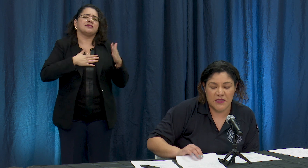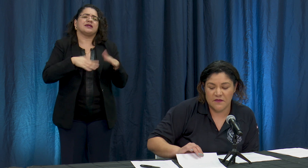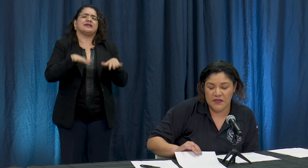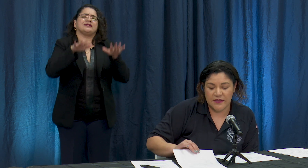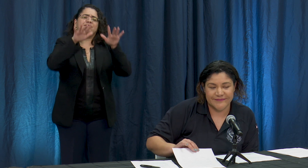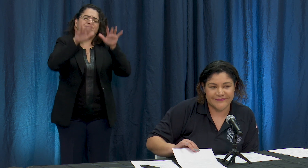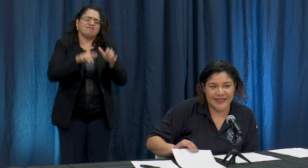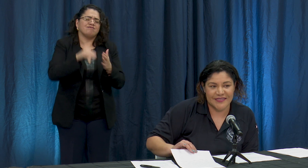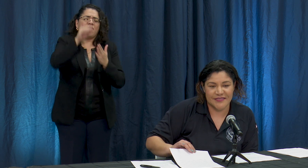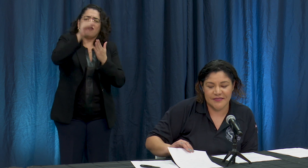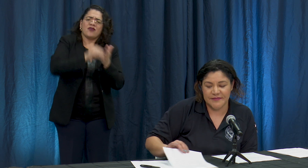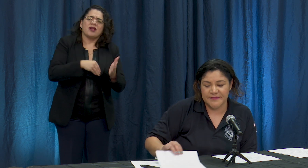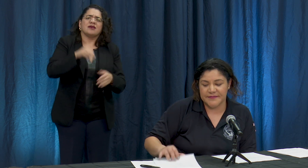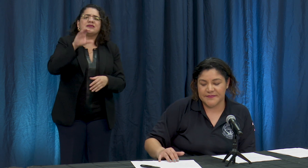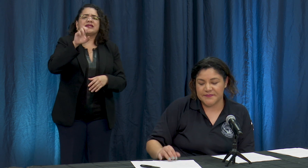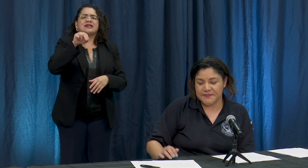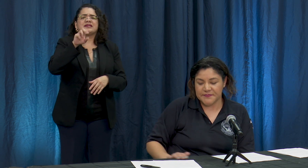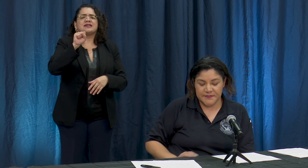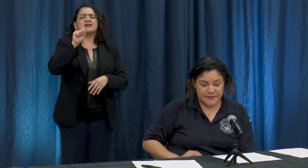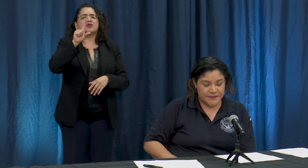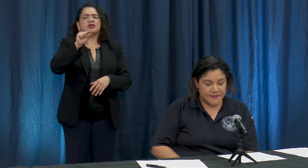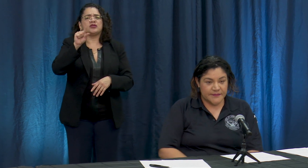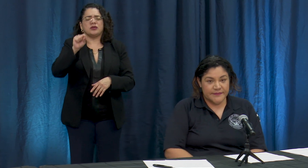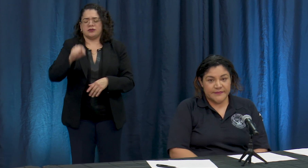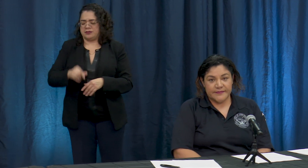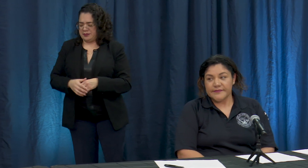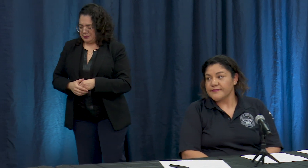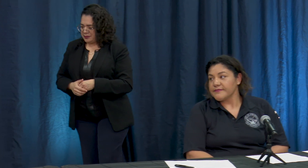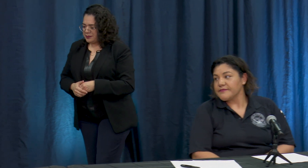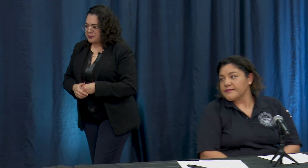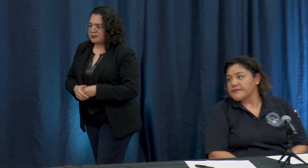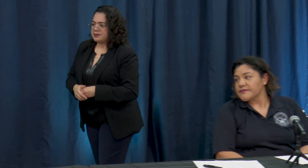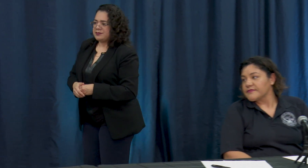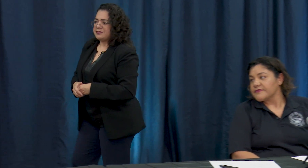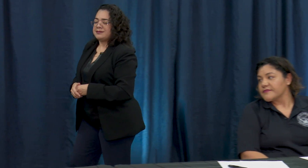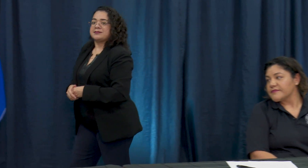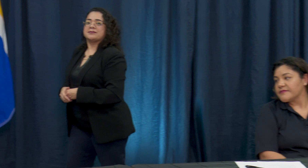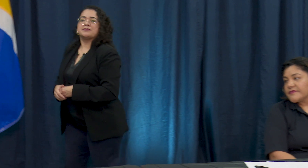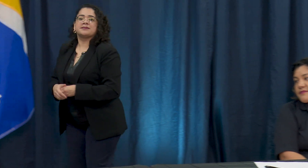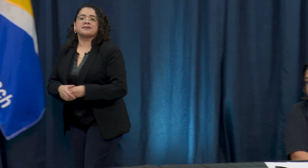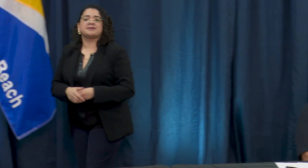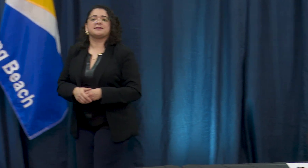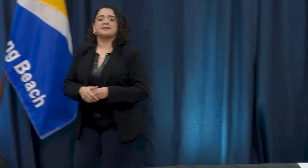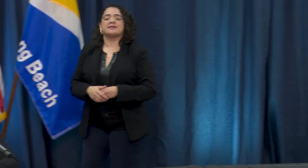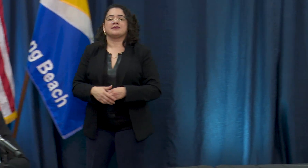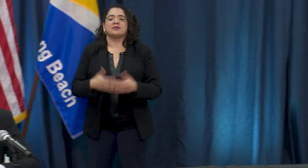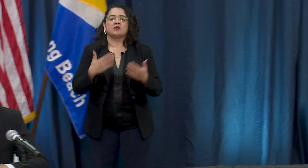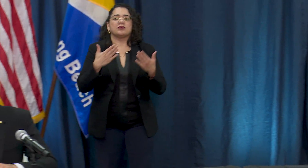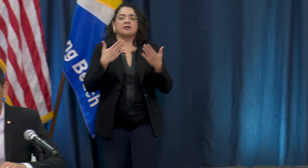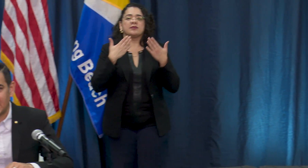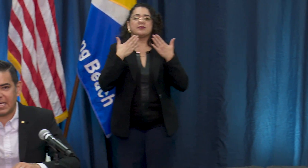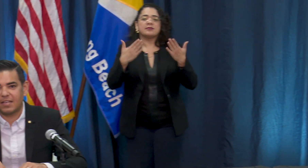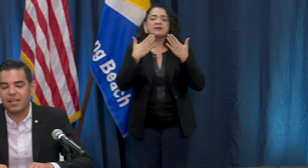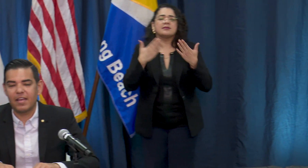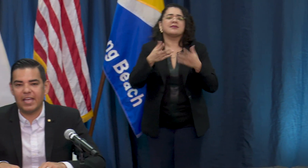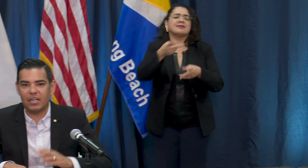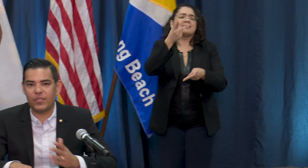Census 2020. Gracias. Y muchas gracias, y por favor que todos se cuiden en la casa y con tu